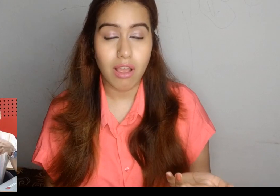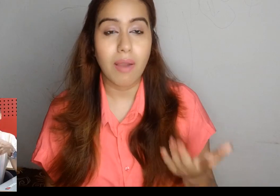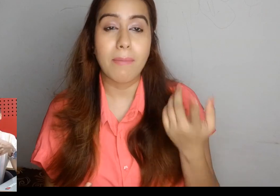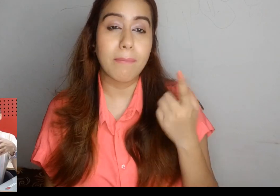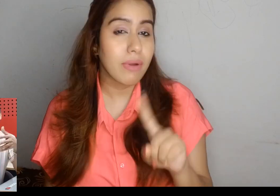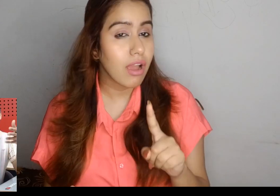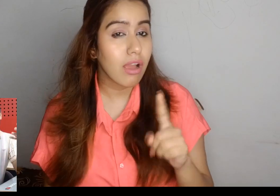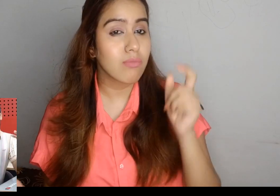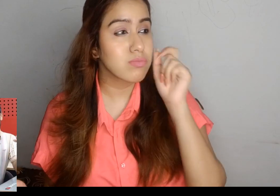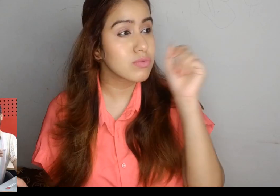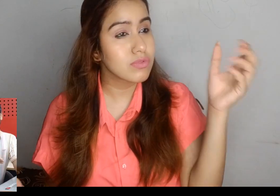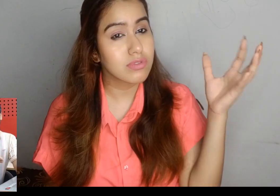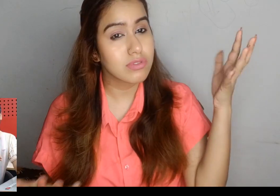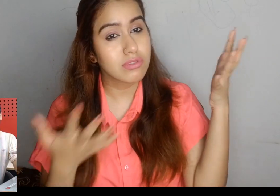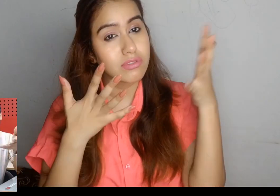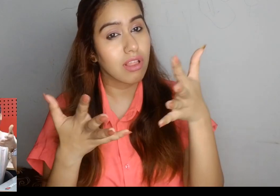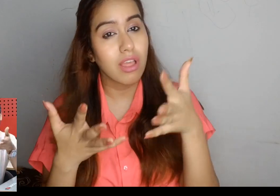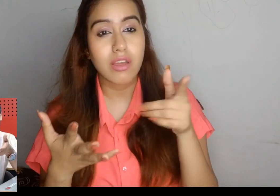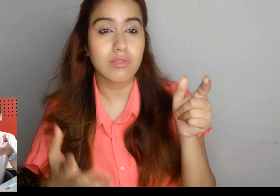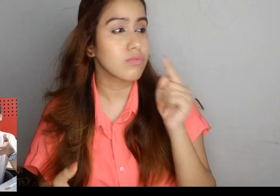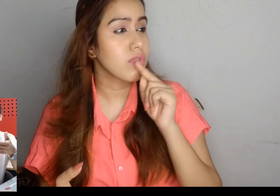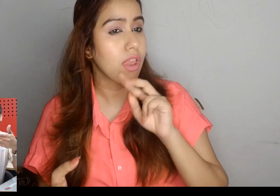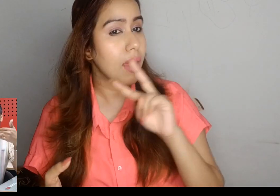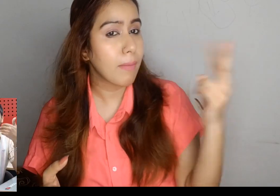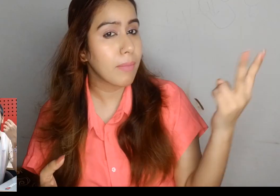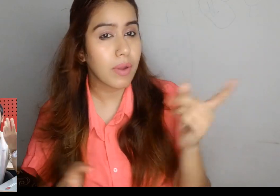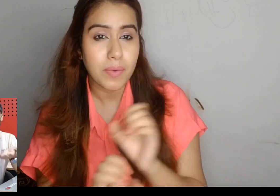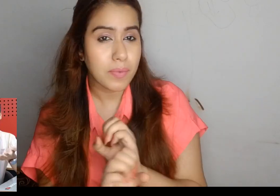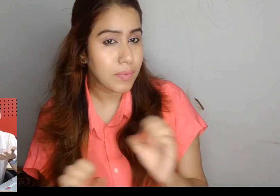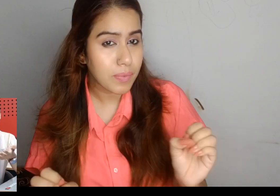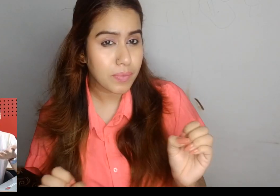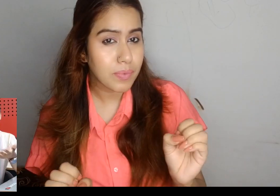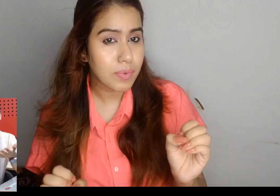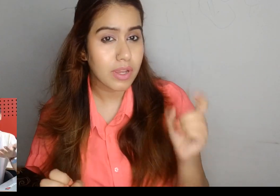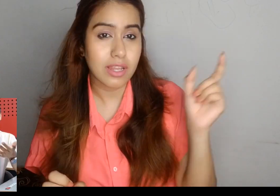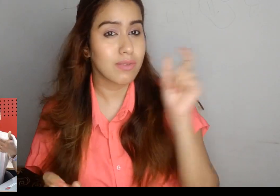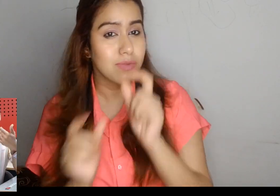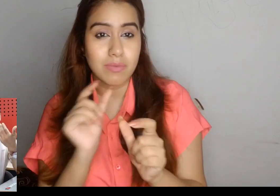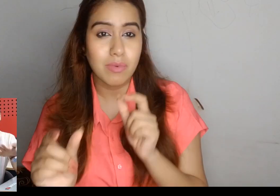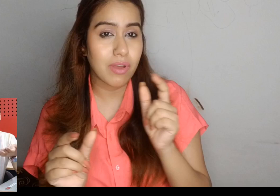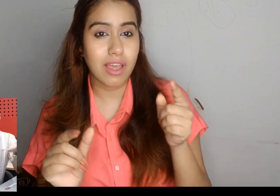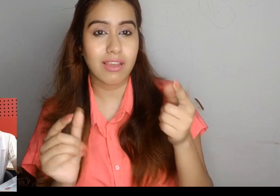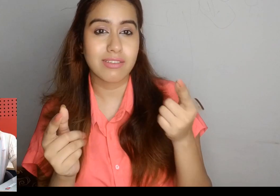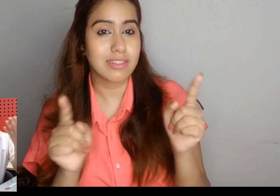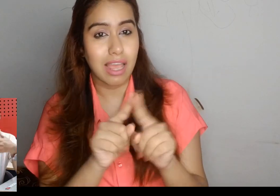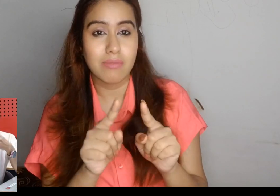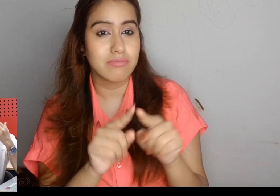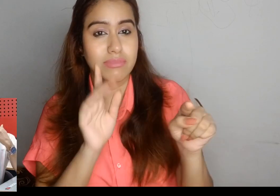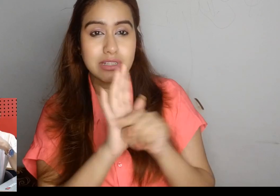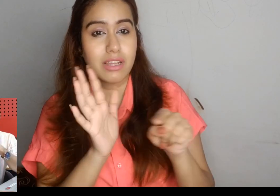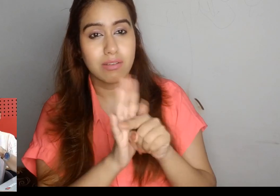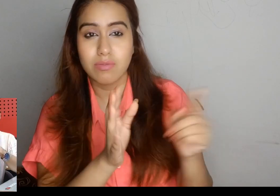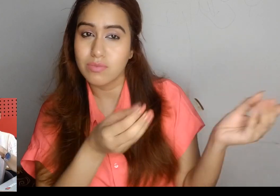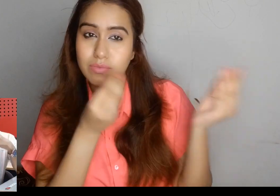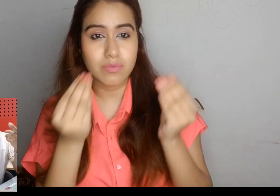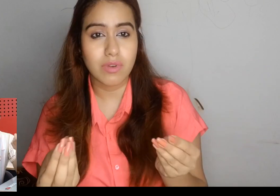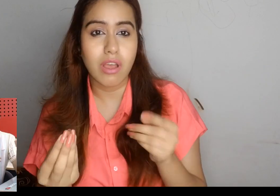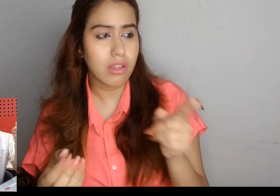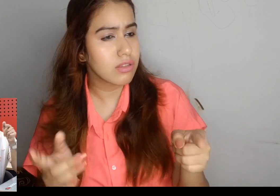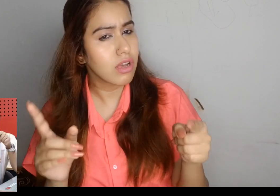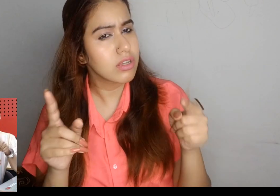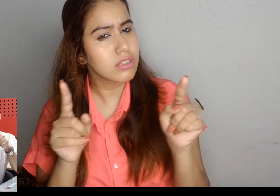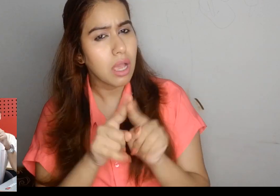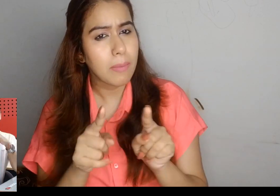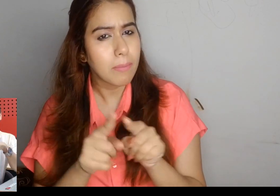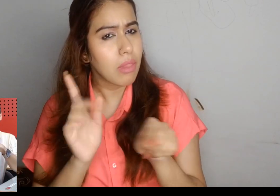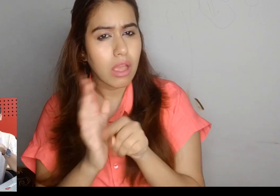मेजर एक्सीडेंट हो जाता, हम हॉस्पिटलाइज्ड हो जाते, हमें चोट आ जाती, आपने तब भी कुछ नहीं कहा। और चलो कुछ नहीं कहा, सामने वाला आपको सुना रहा है, जिसकी